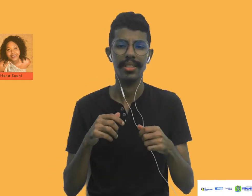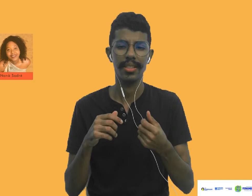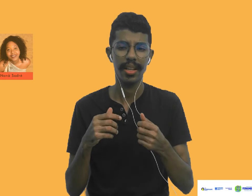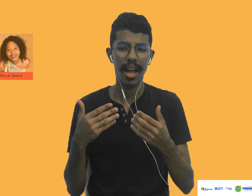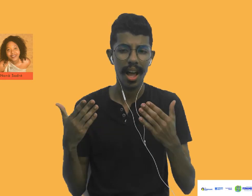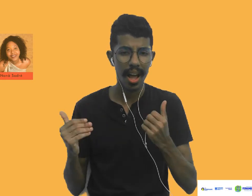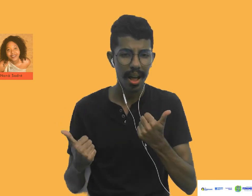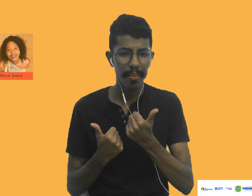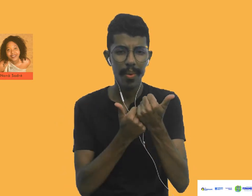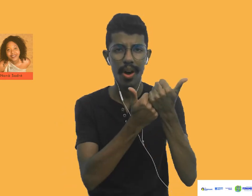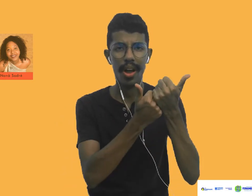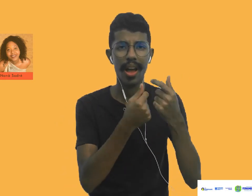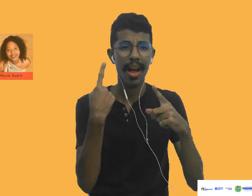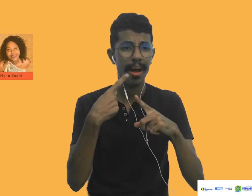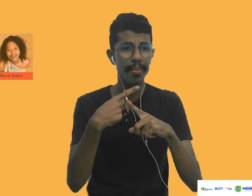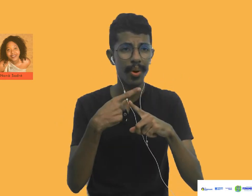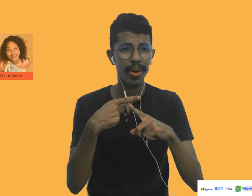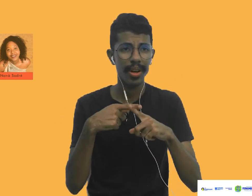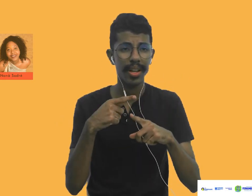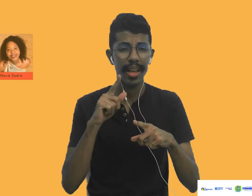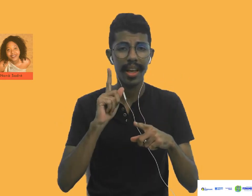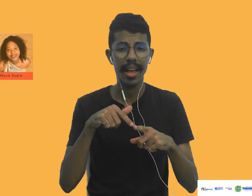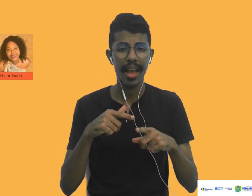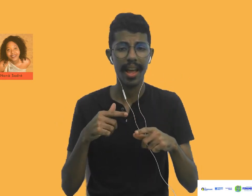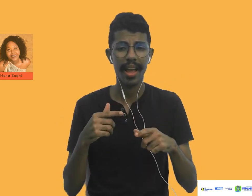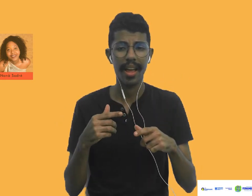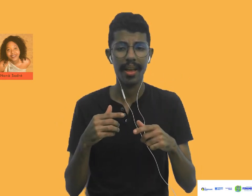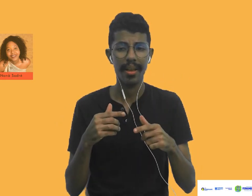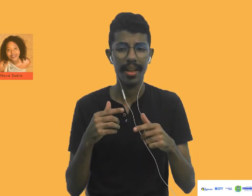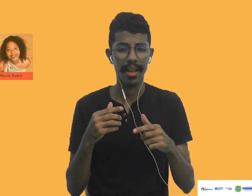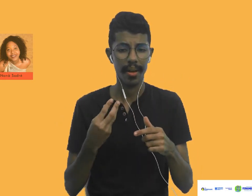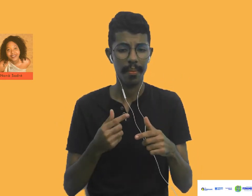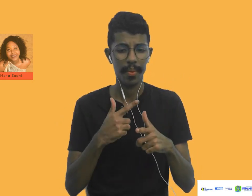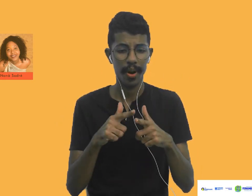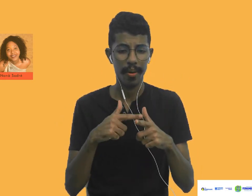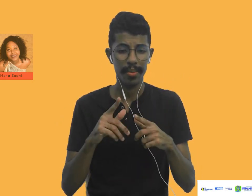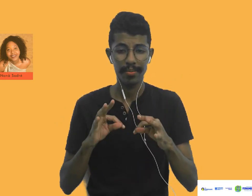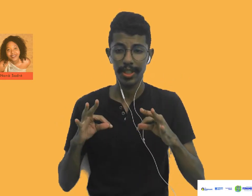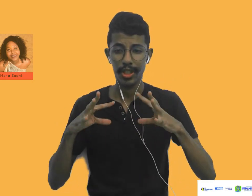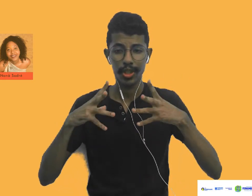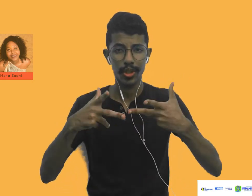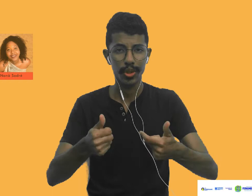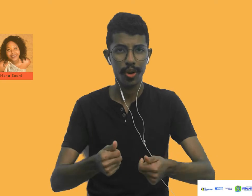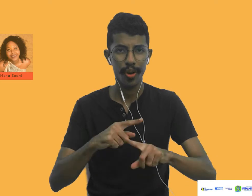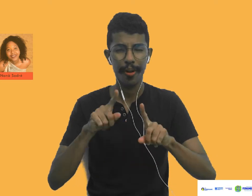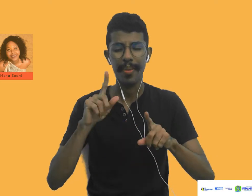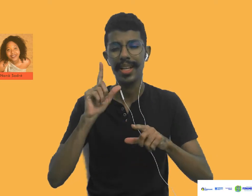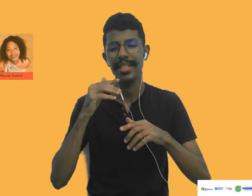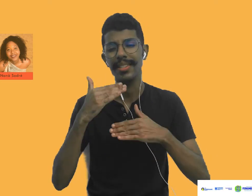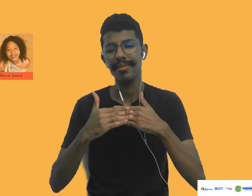precisam, né, abraçar a causa, que é uma causa de todos, né, é uma causa de todos. Agora,